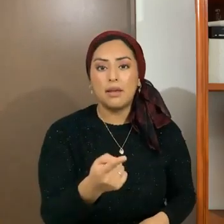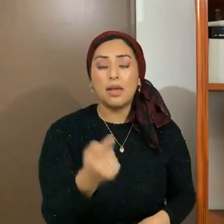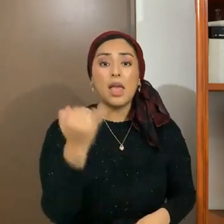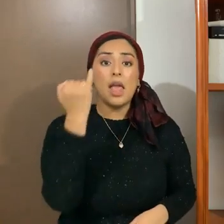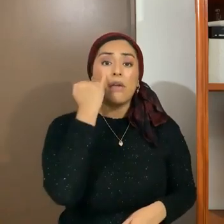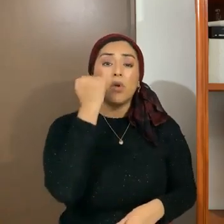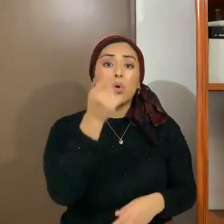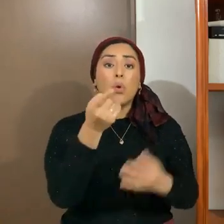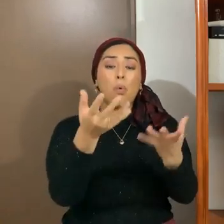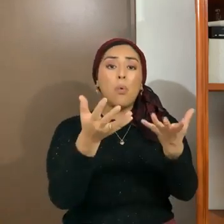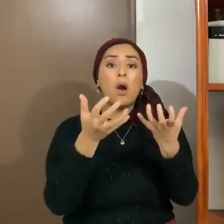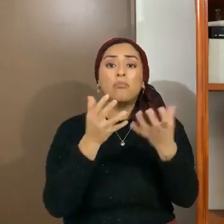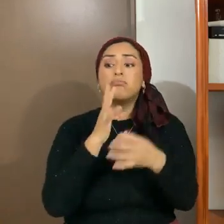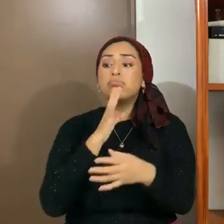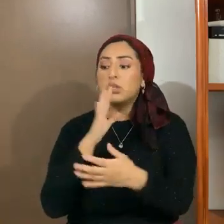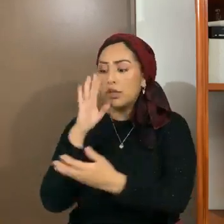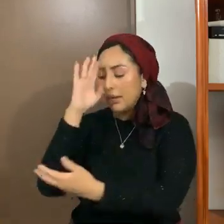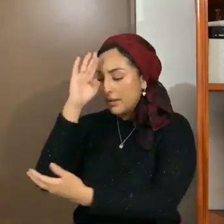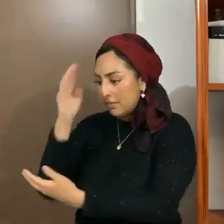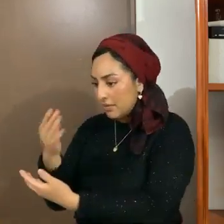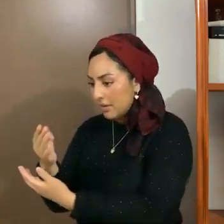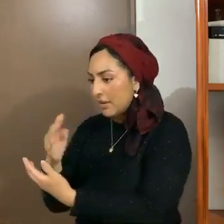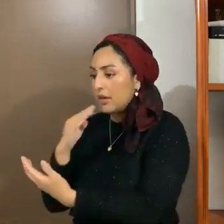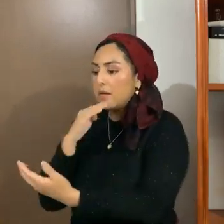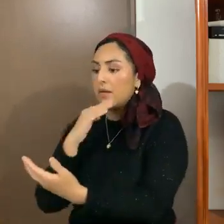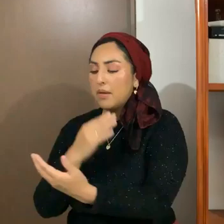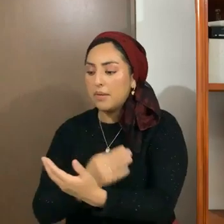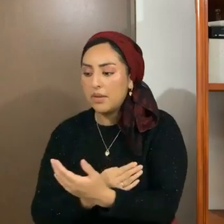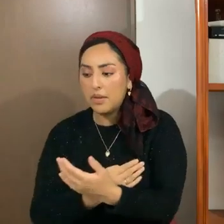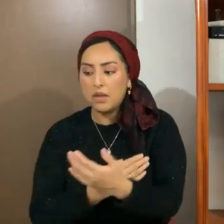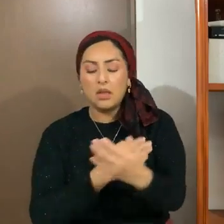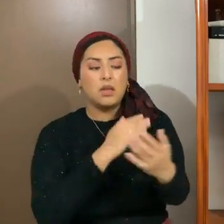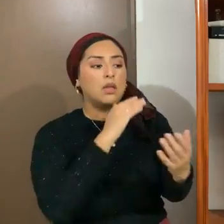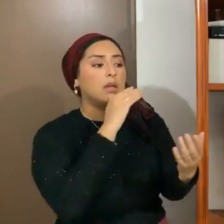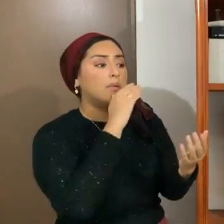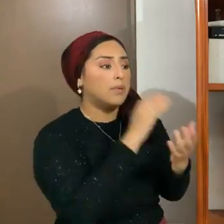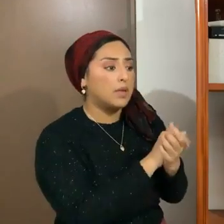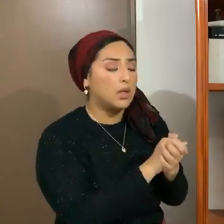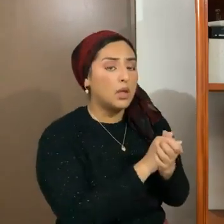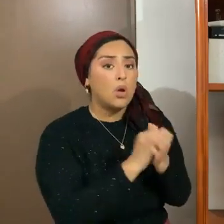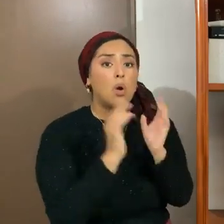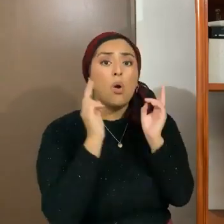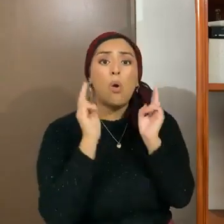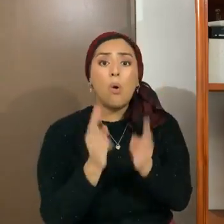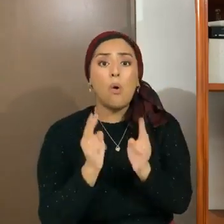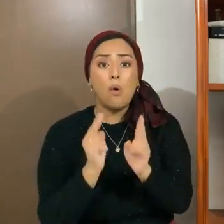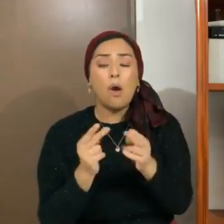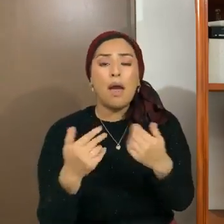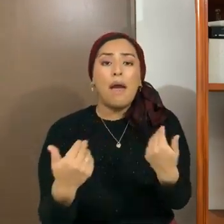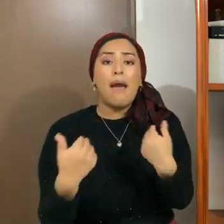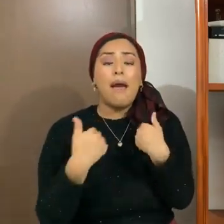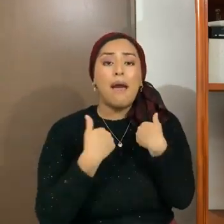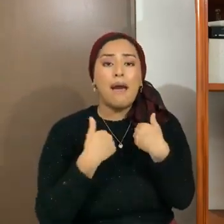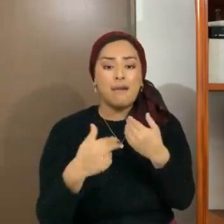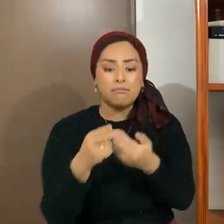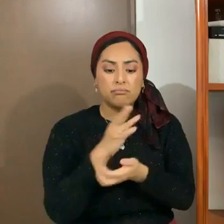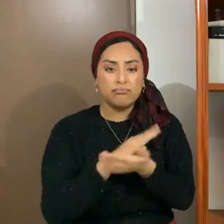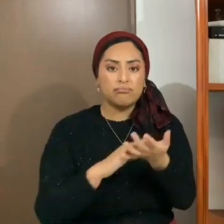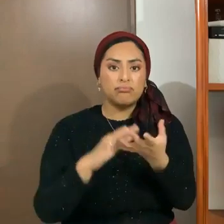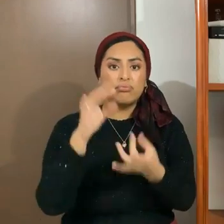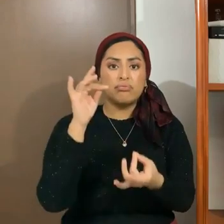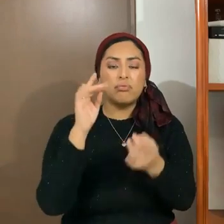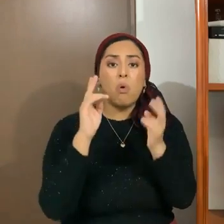tú quieres hablarle a tus hijos, a tu esposa, a X, Z persona, apúrate a tener los frutos del Ruach HaKodesh, apúrate